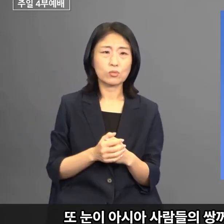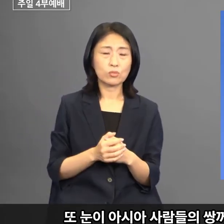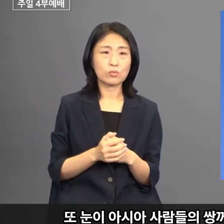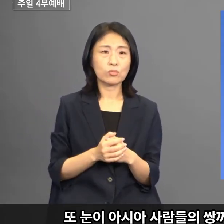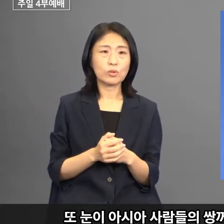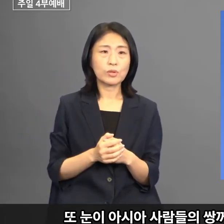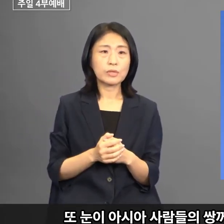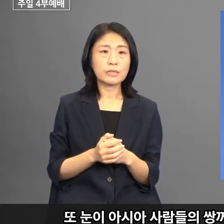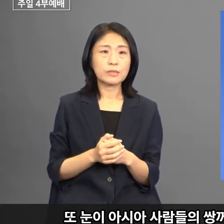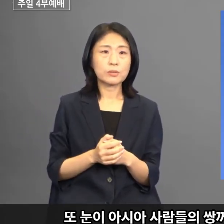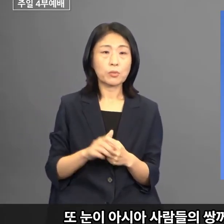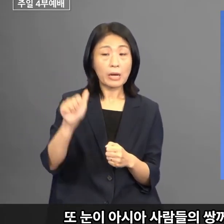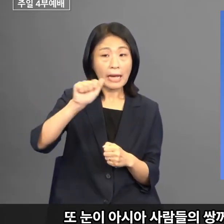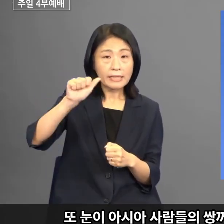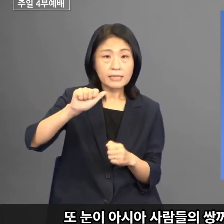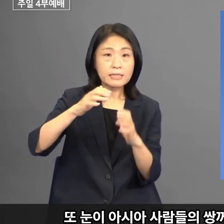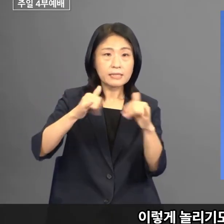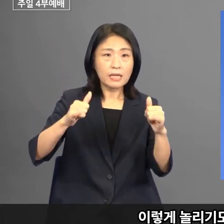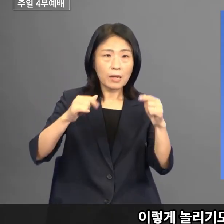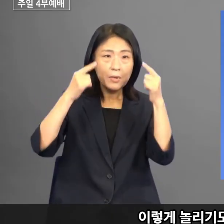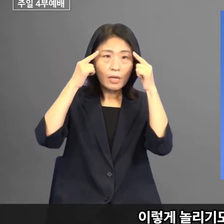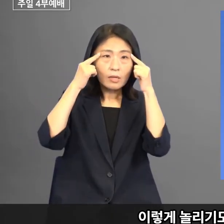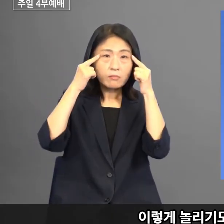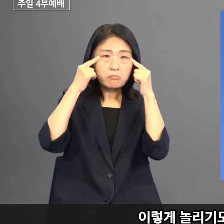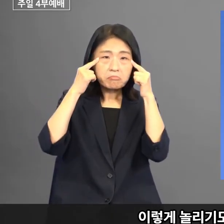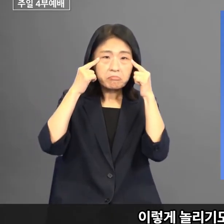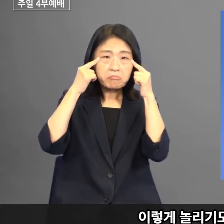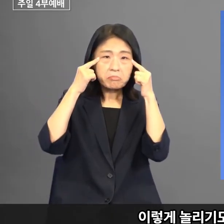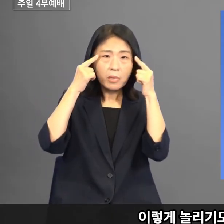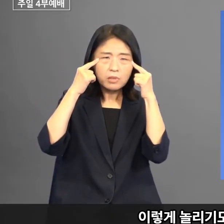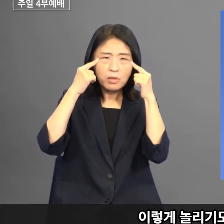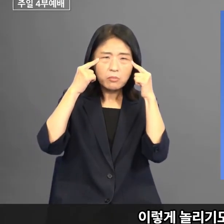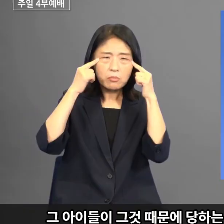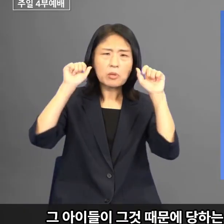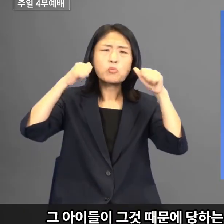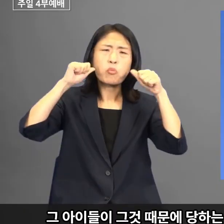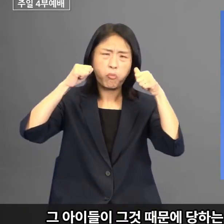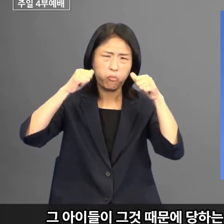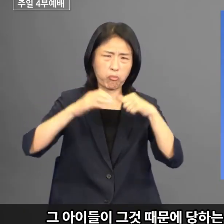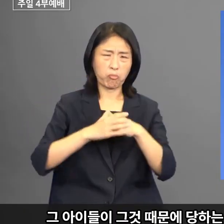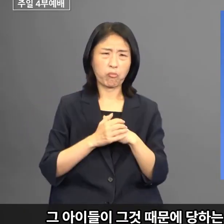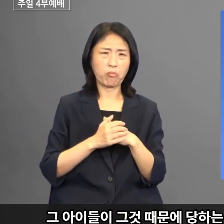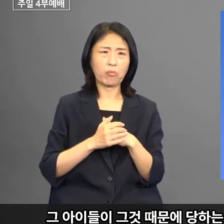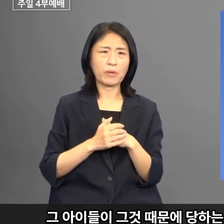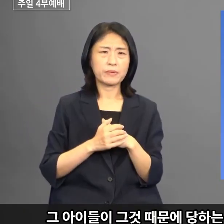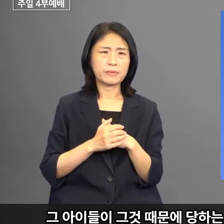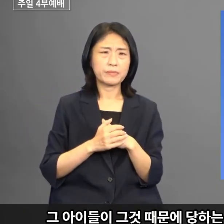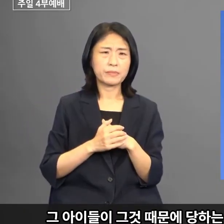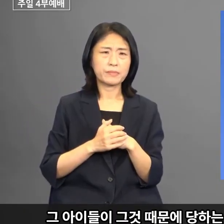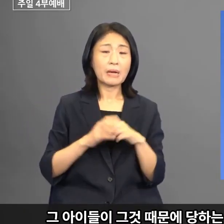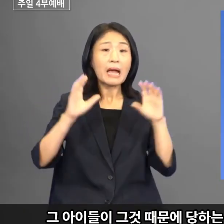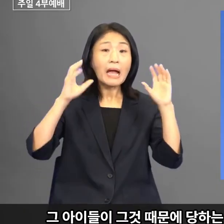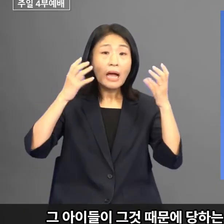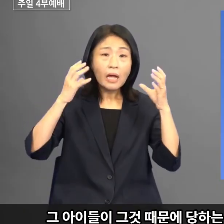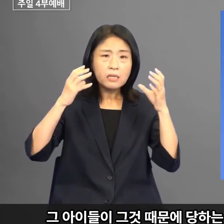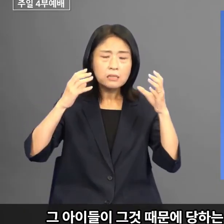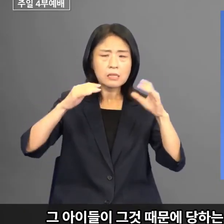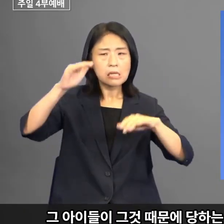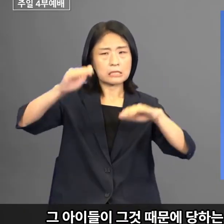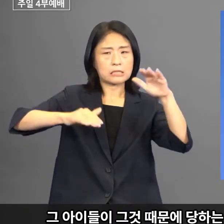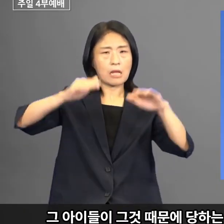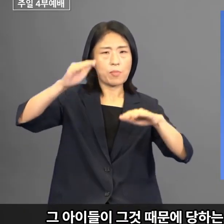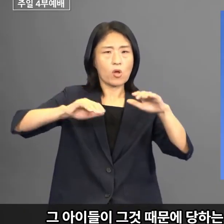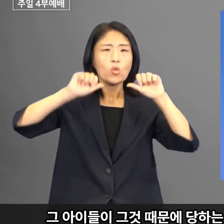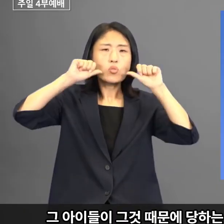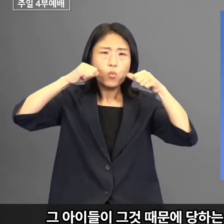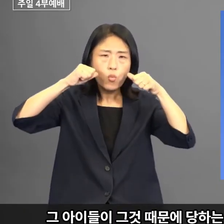이제 아시아 사람들이 쌍꺼풀이 별로 없거나 이렇게 찢어졌으니까 뭐 이렇게 놀리기도 해요. 이런 식으로. 그 아이들이 그것 때문에 당하는 이 차별이 이루 말할